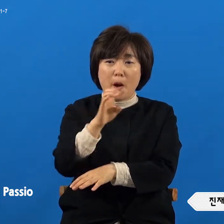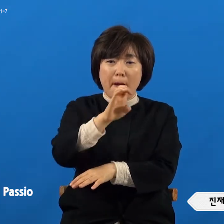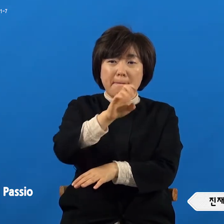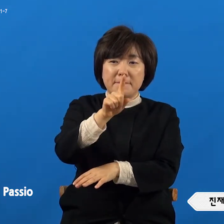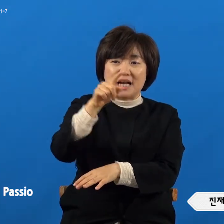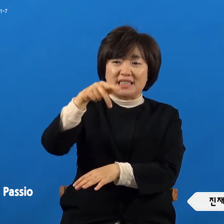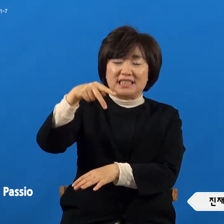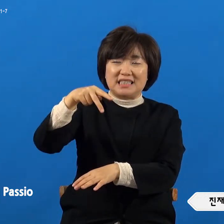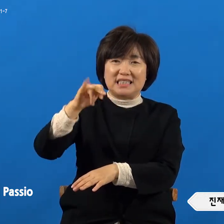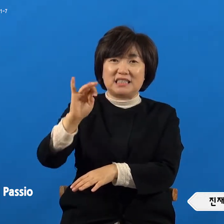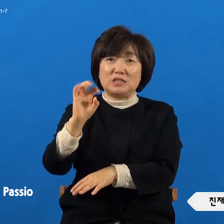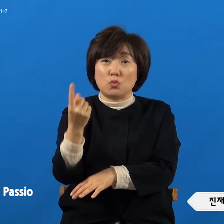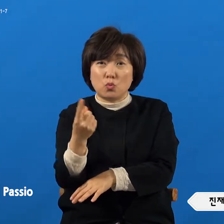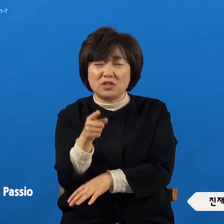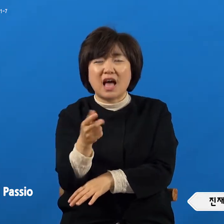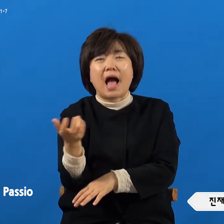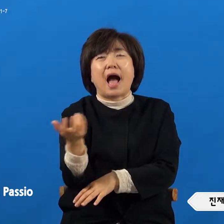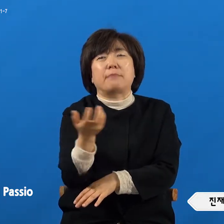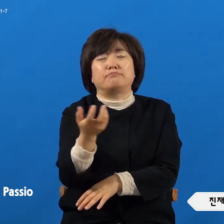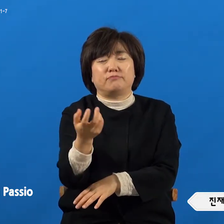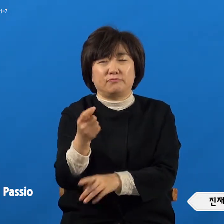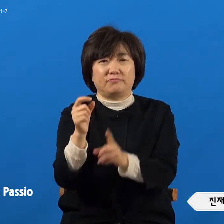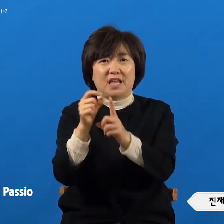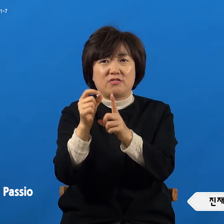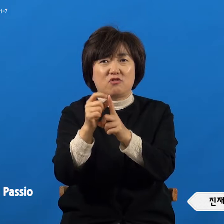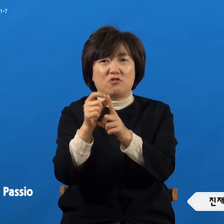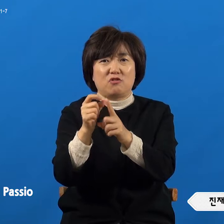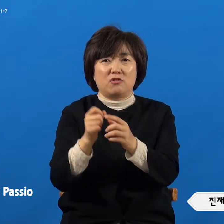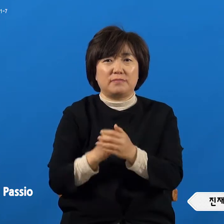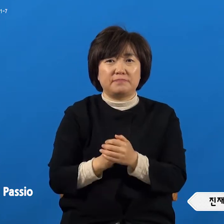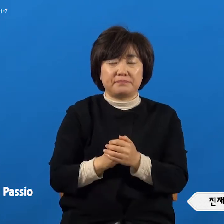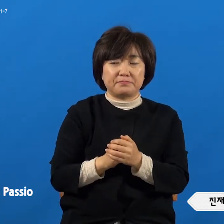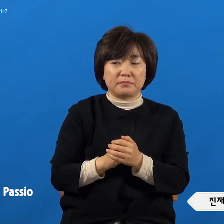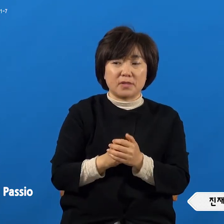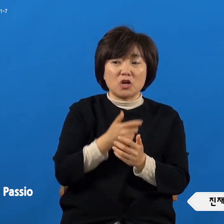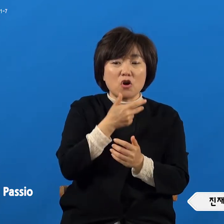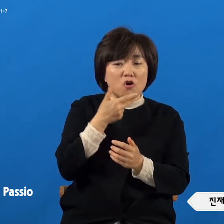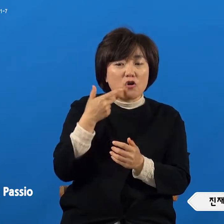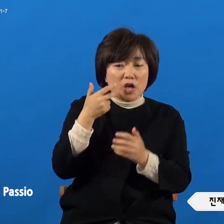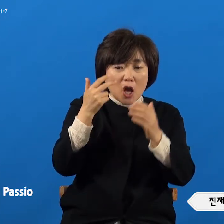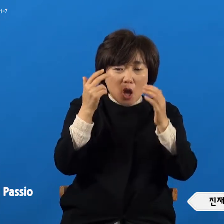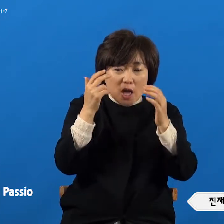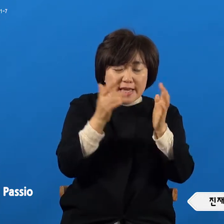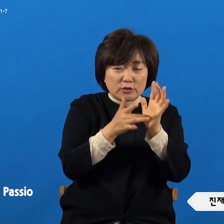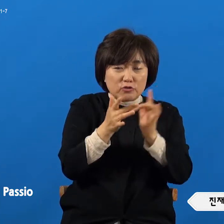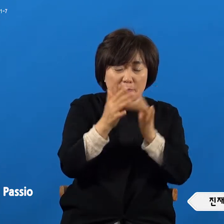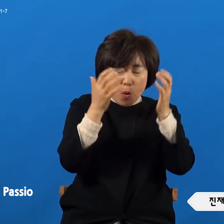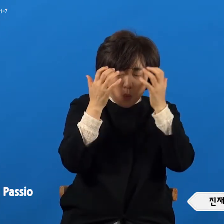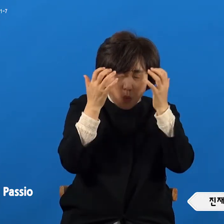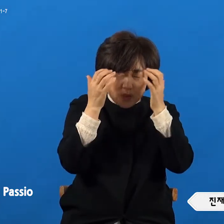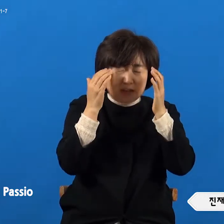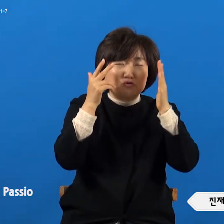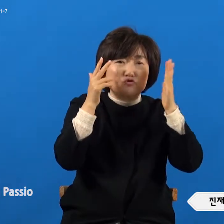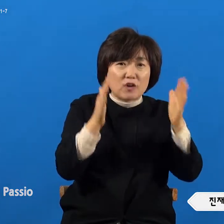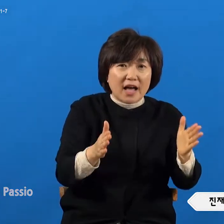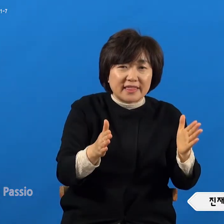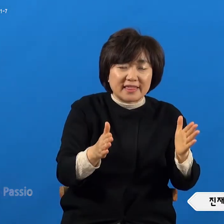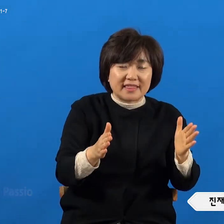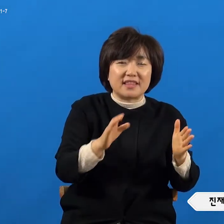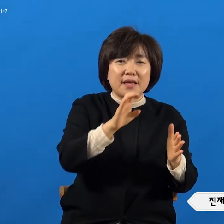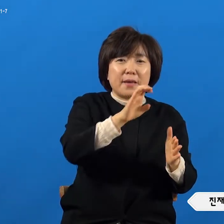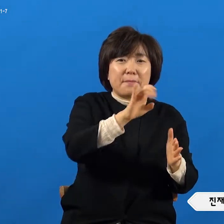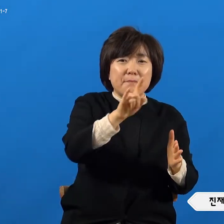뜻입니다. 그래서 영어에도 고난주간, 주님이 당하신 고난주간을 우리가 패션 위크라고